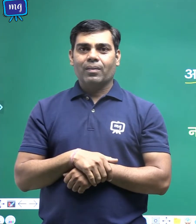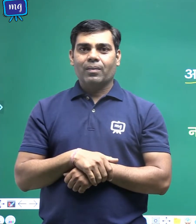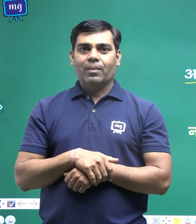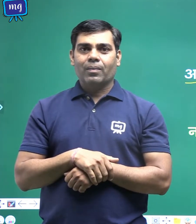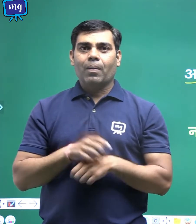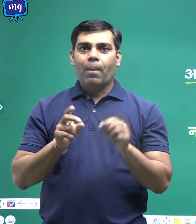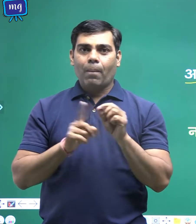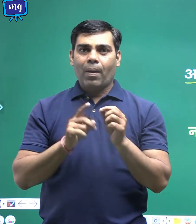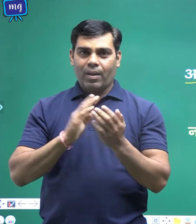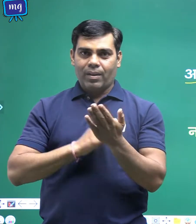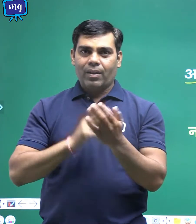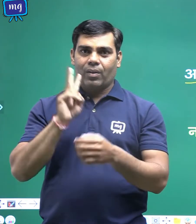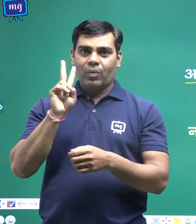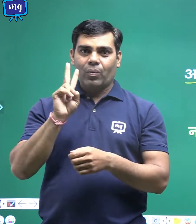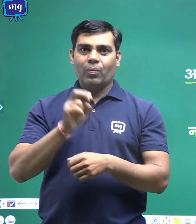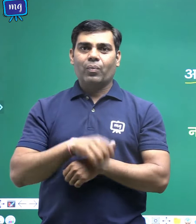2